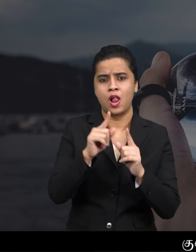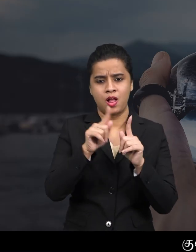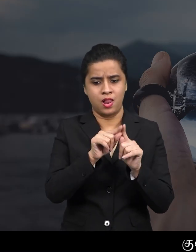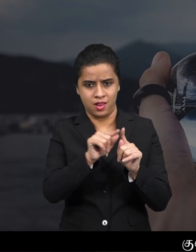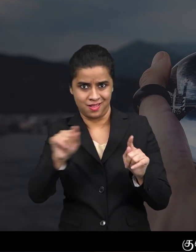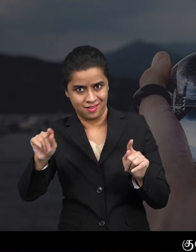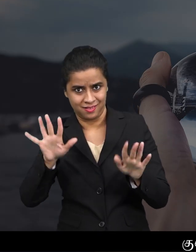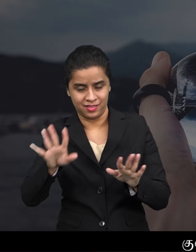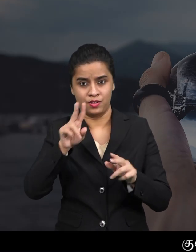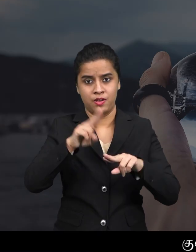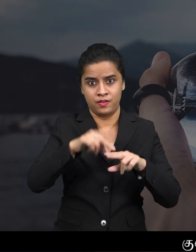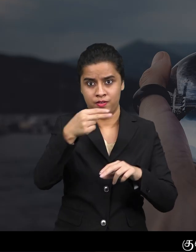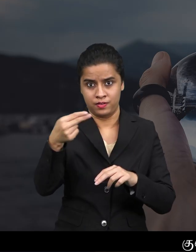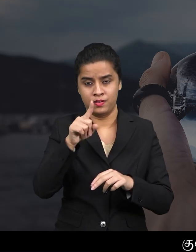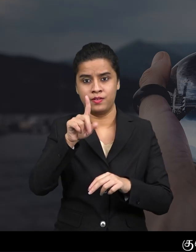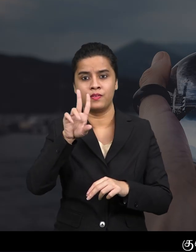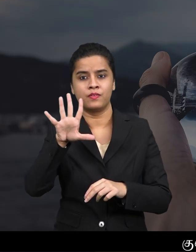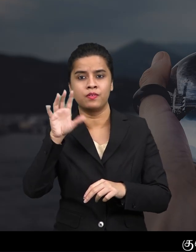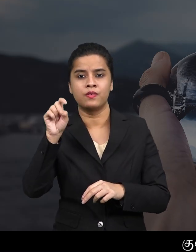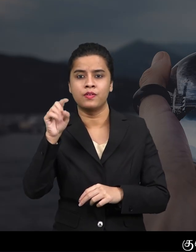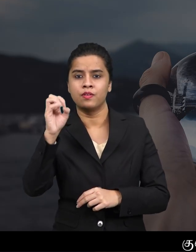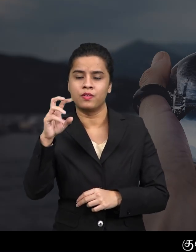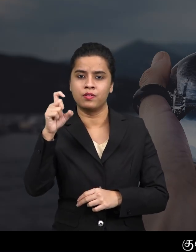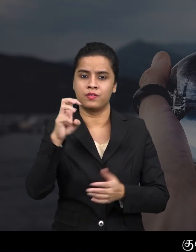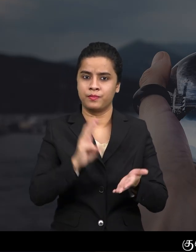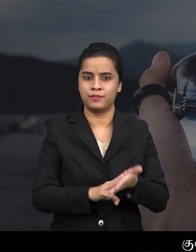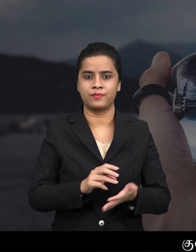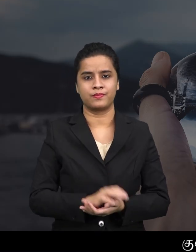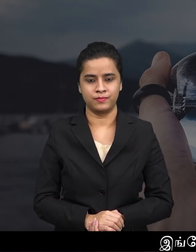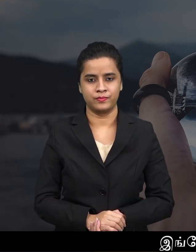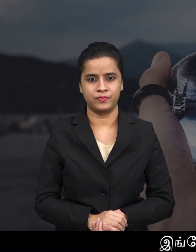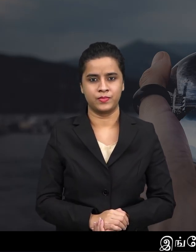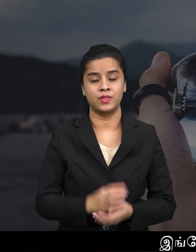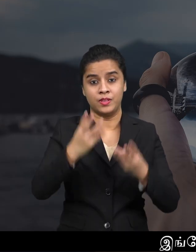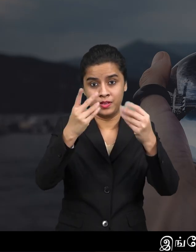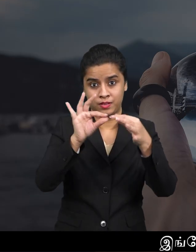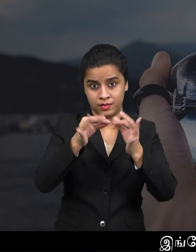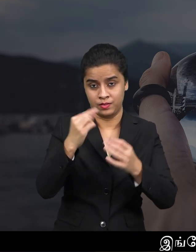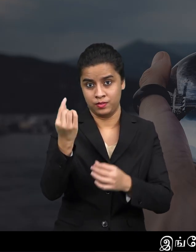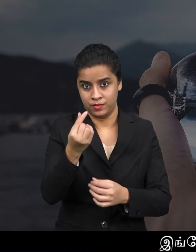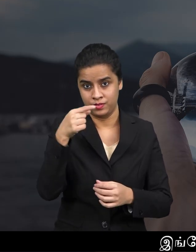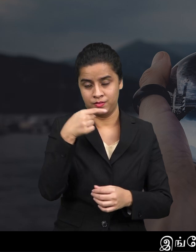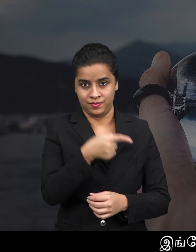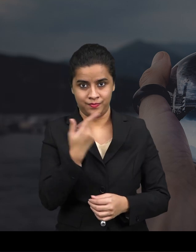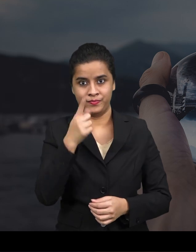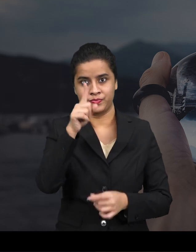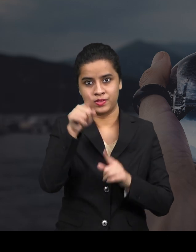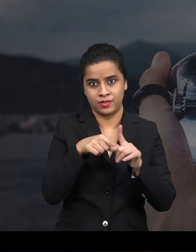f ஈடு கழித்தல் 15.0 சென்டிமீட்டர். இங்கே பயன்படுத்தப்படும்